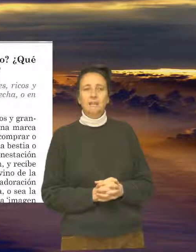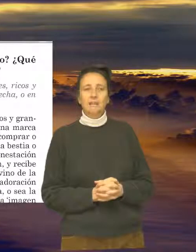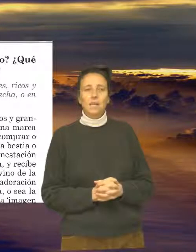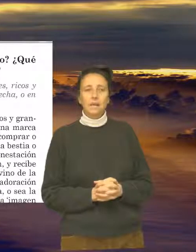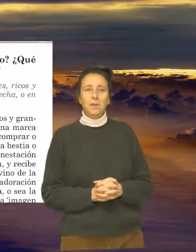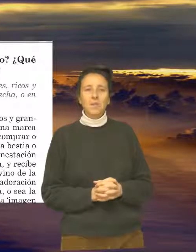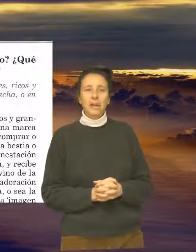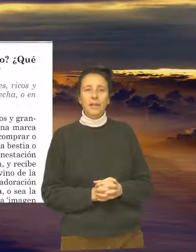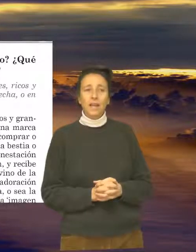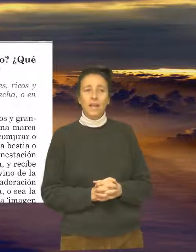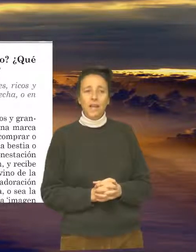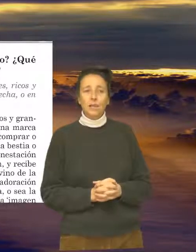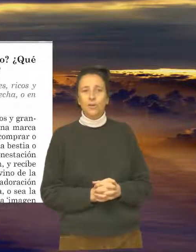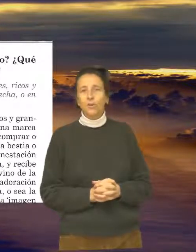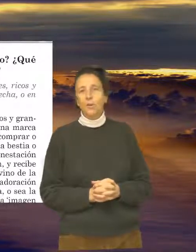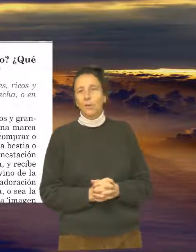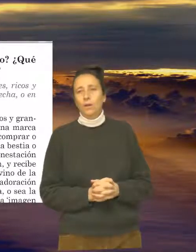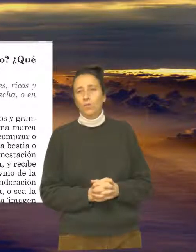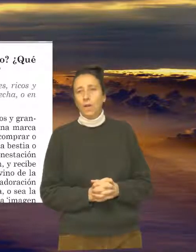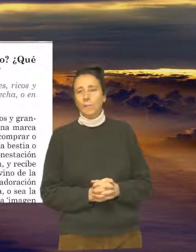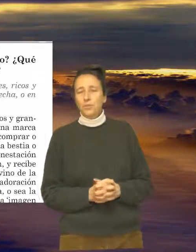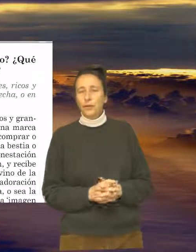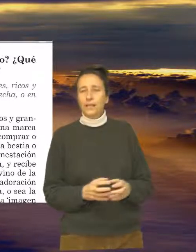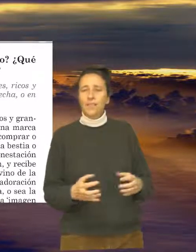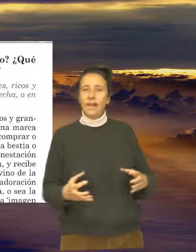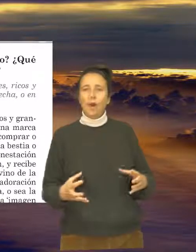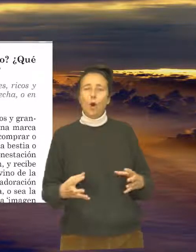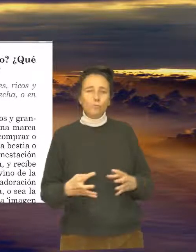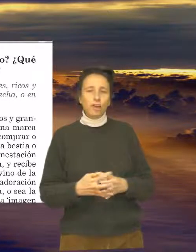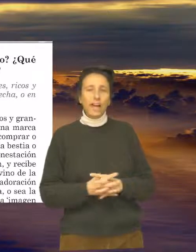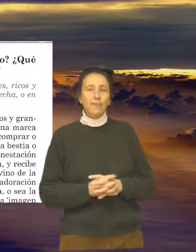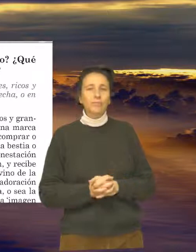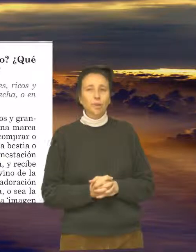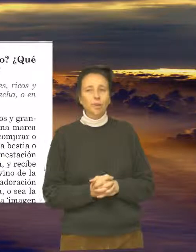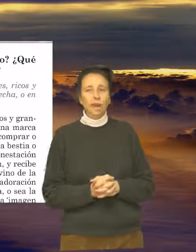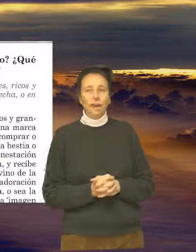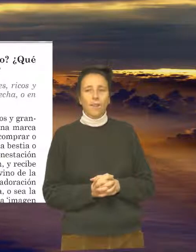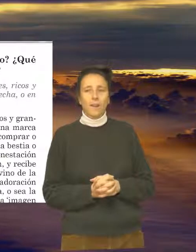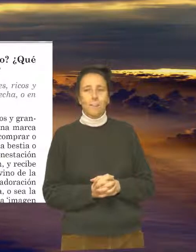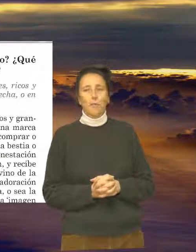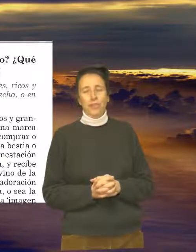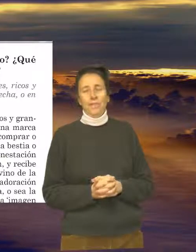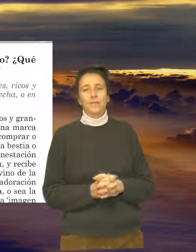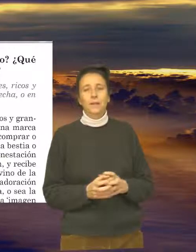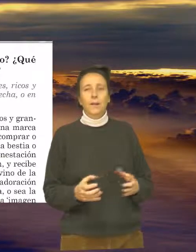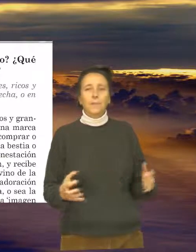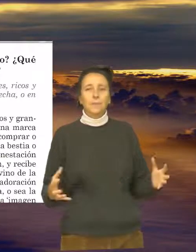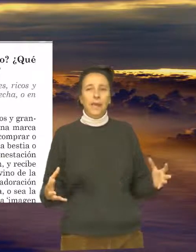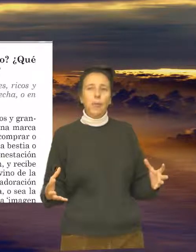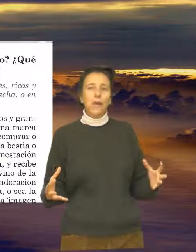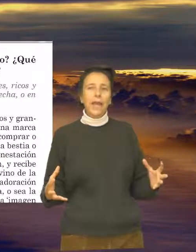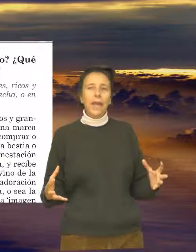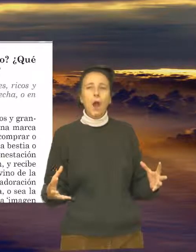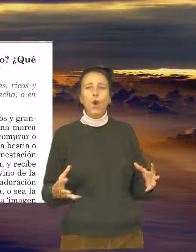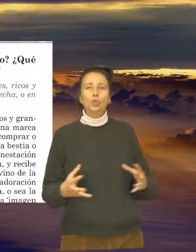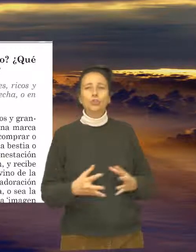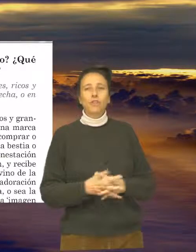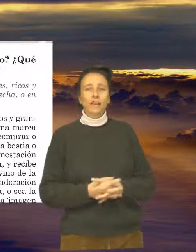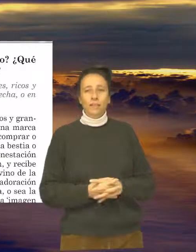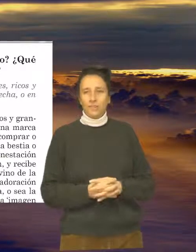tenemos también el triple mensaje angélico, nos damos cuenta de la conflagración de poderes, que